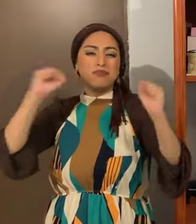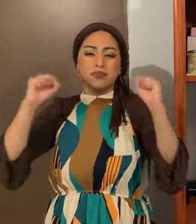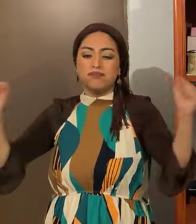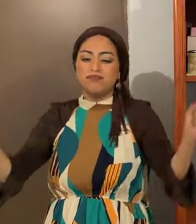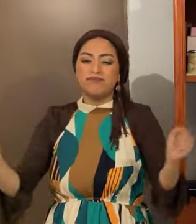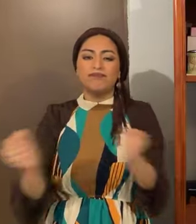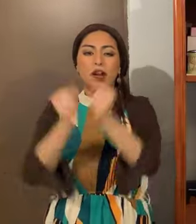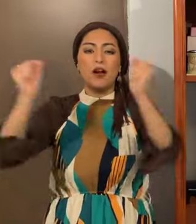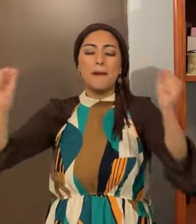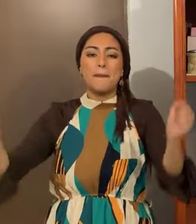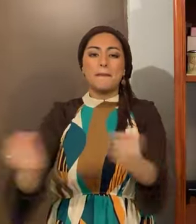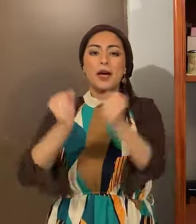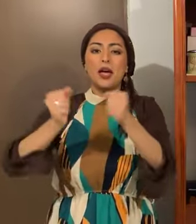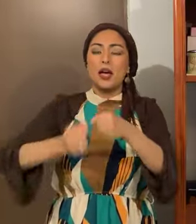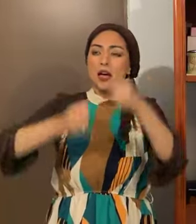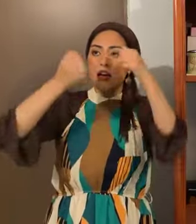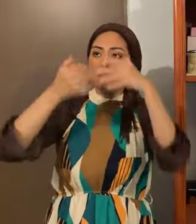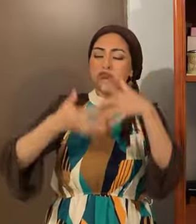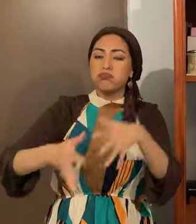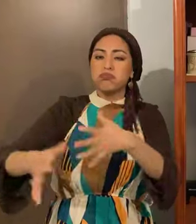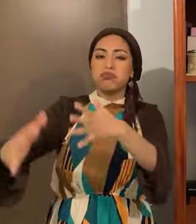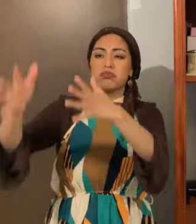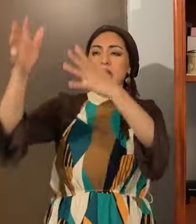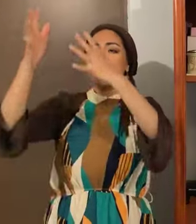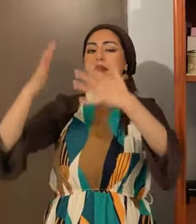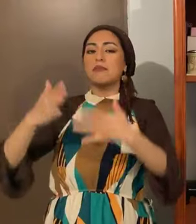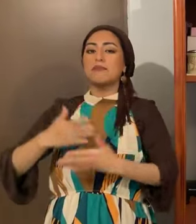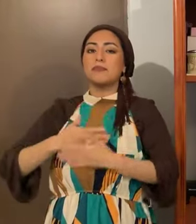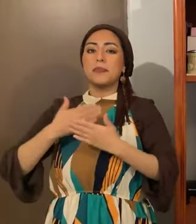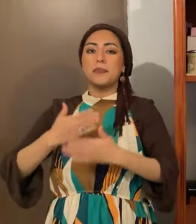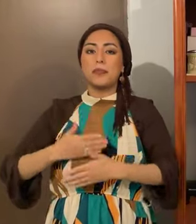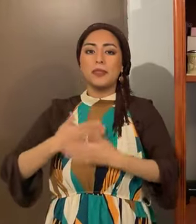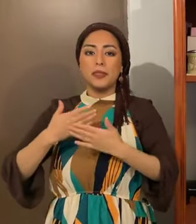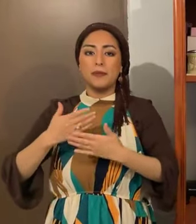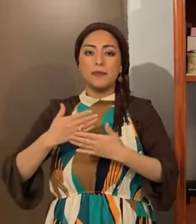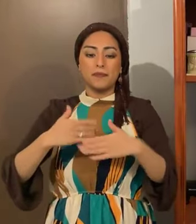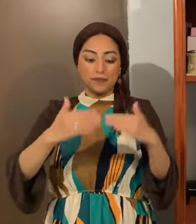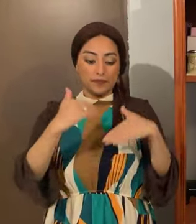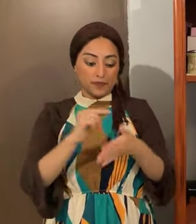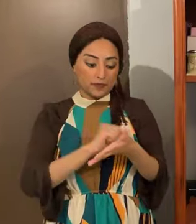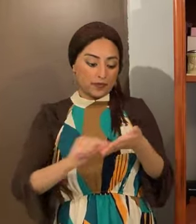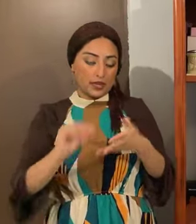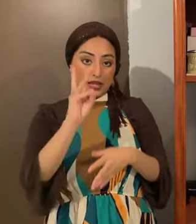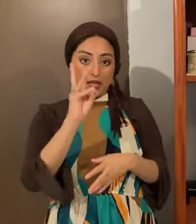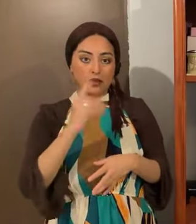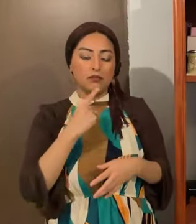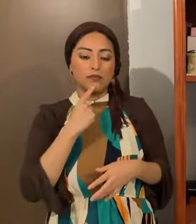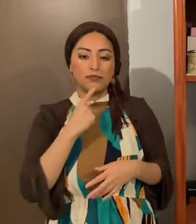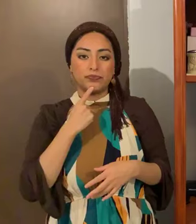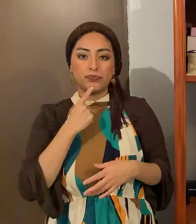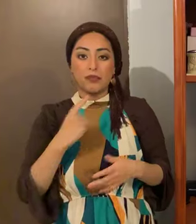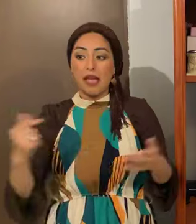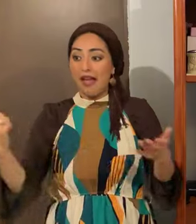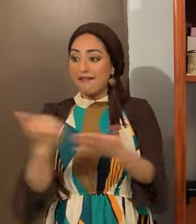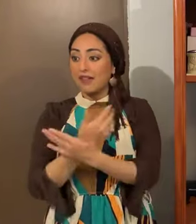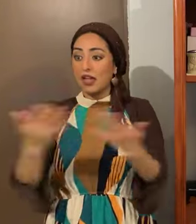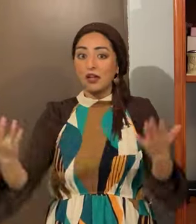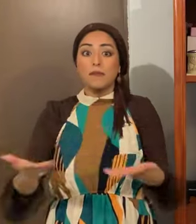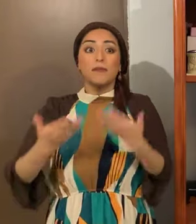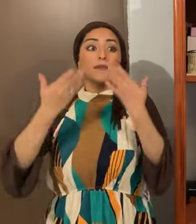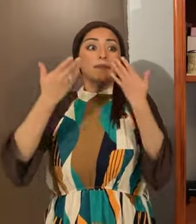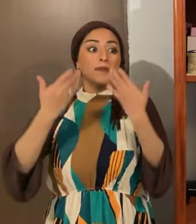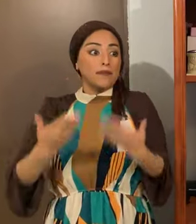resonantes. Exaltadle con címbalos de júbilo. Y el número 6, verso 6, todo lo que